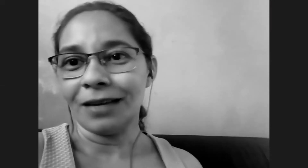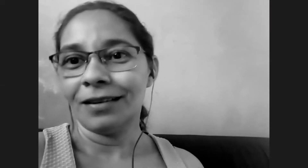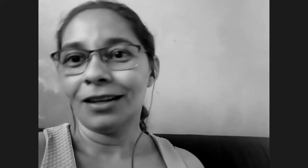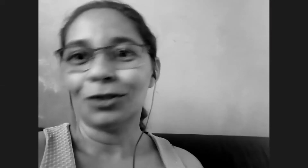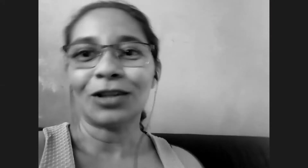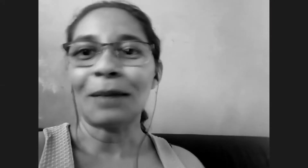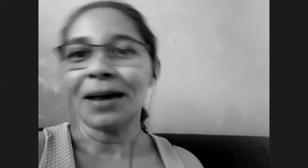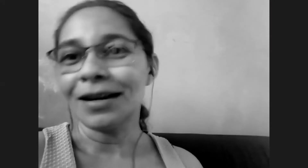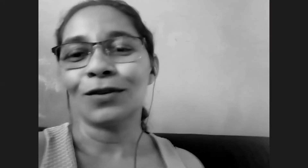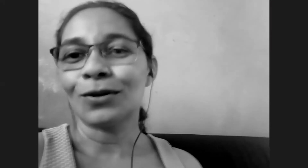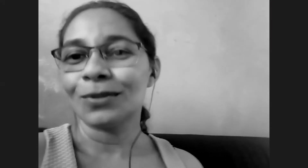eu jamais vou conseguir.